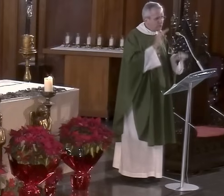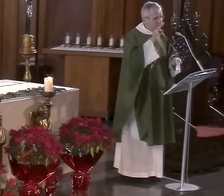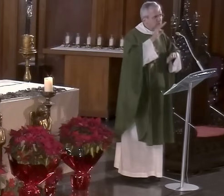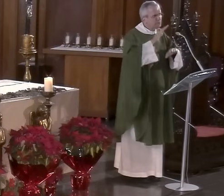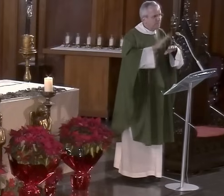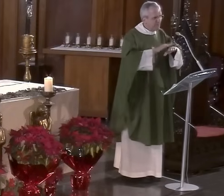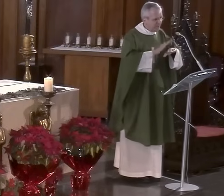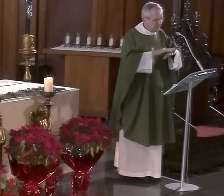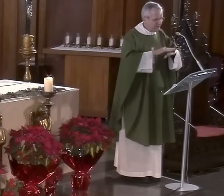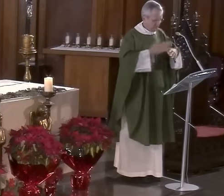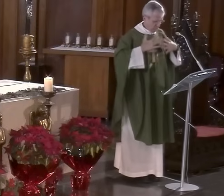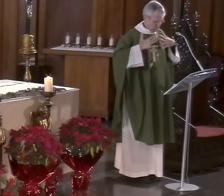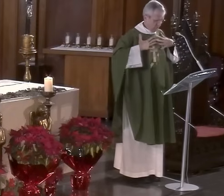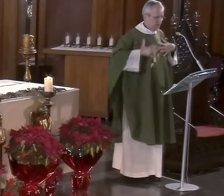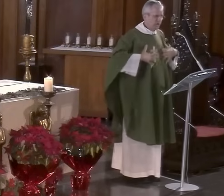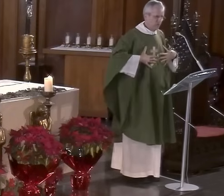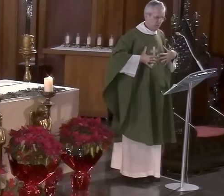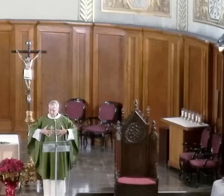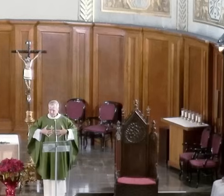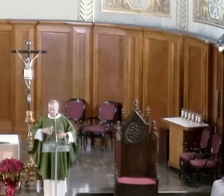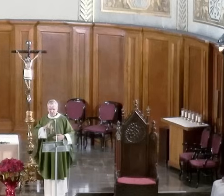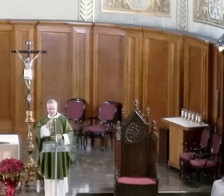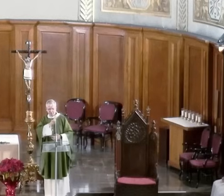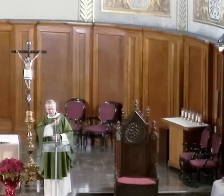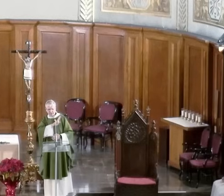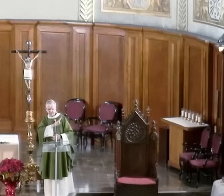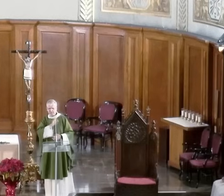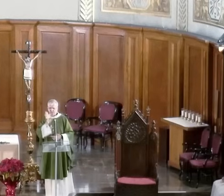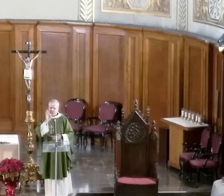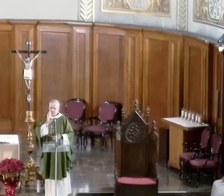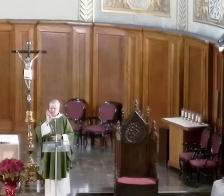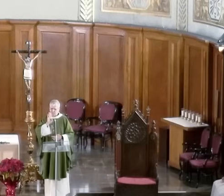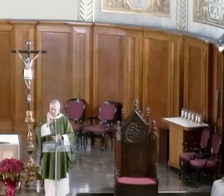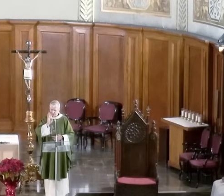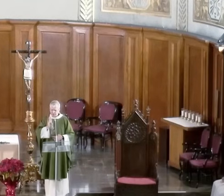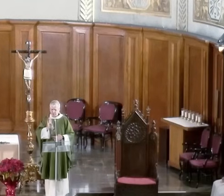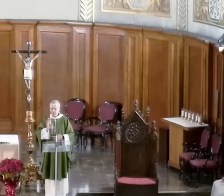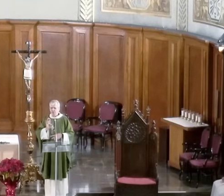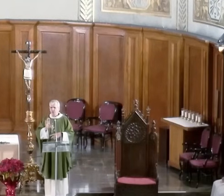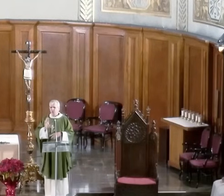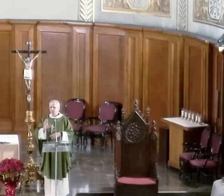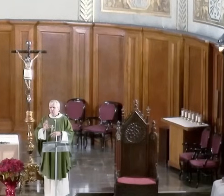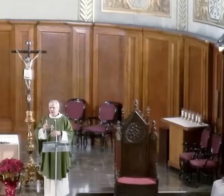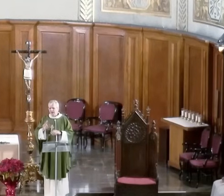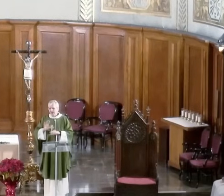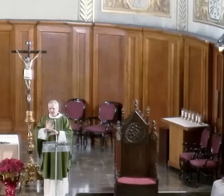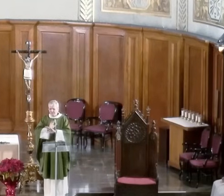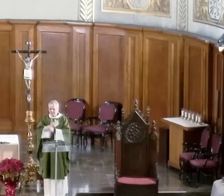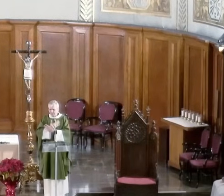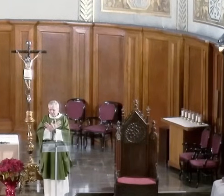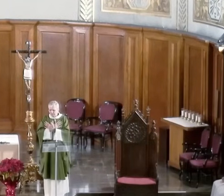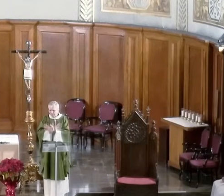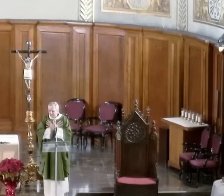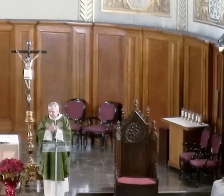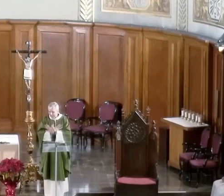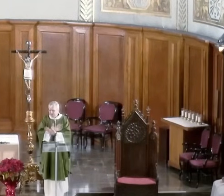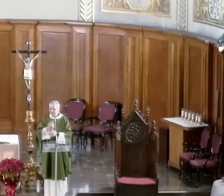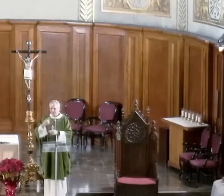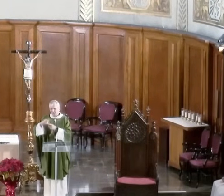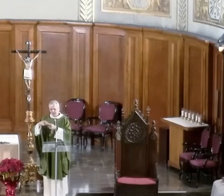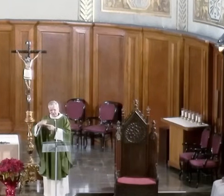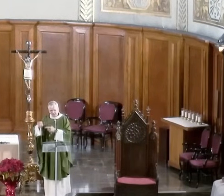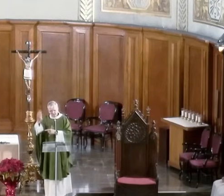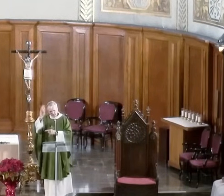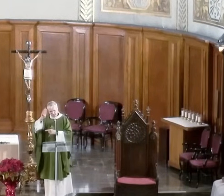peligro de pecar con el cuerpo, con el sexo sucio, con la